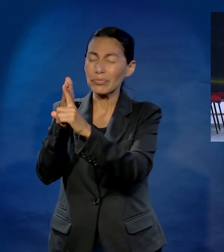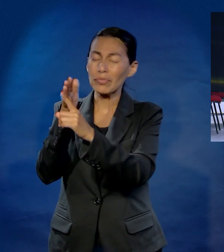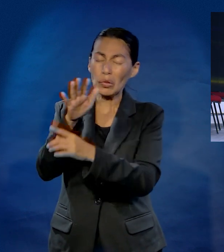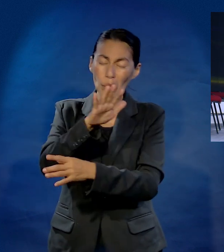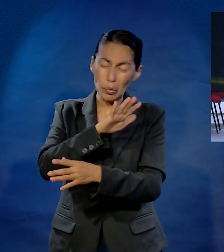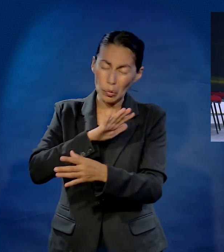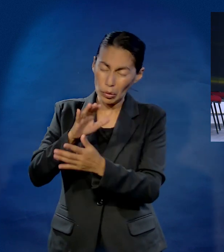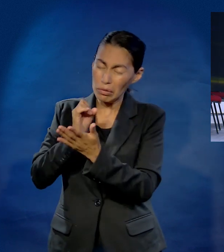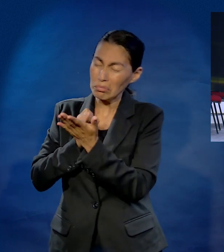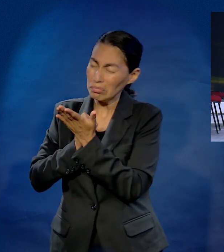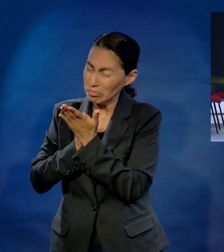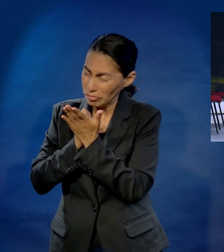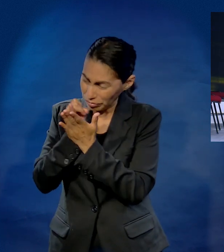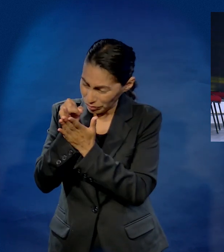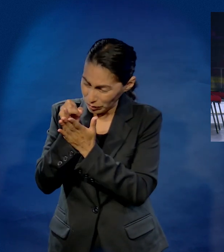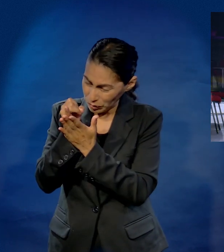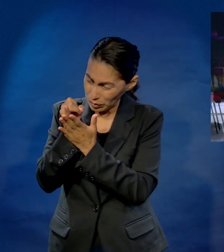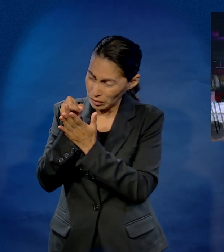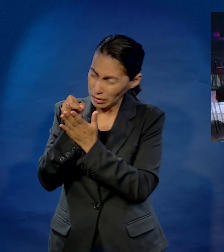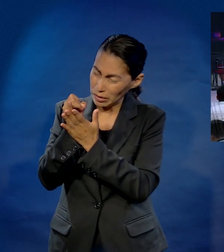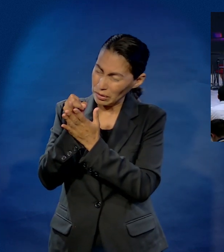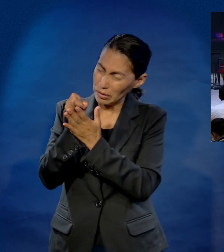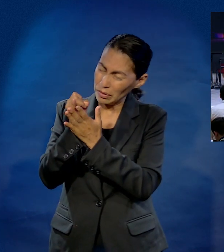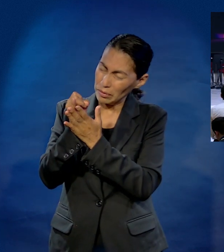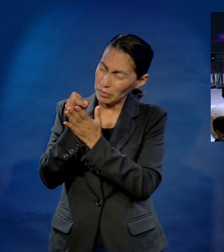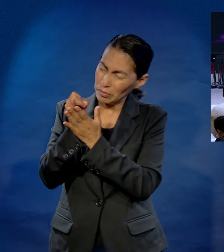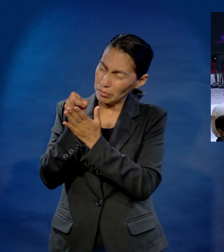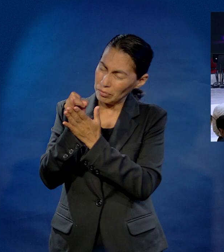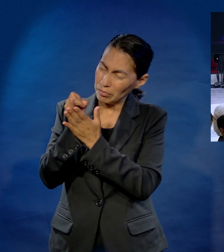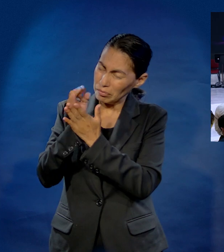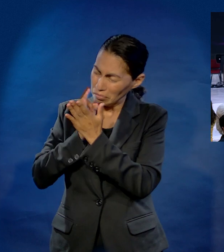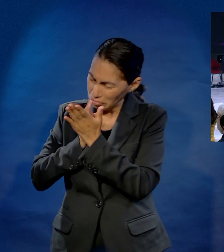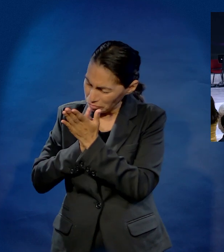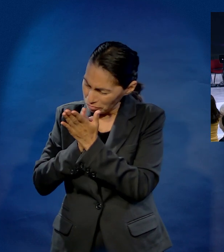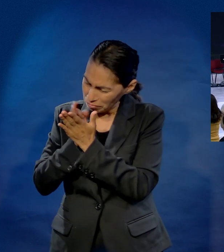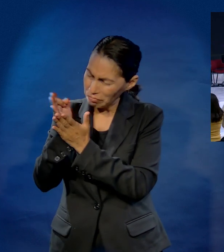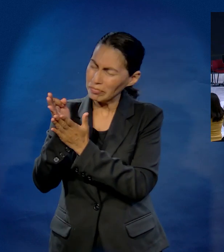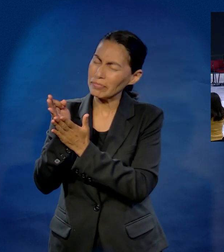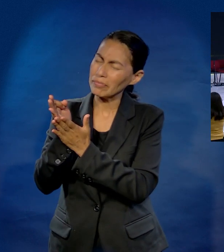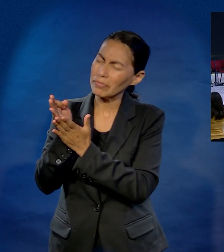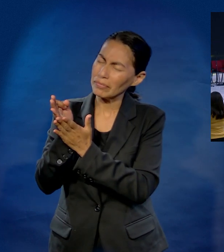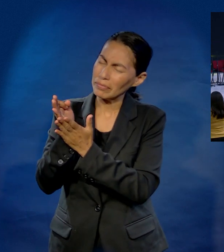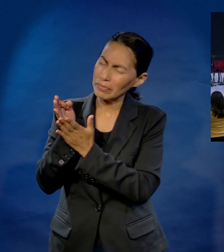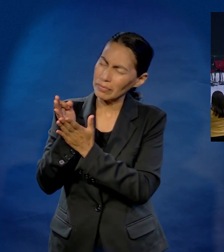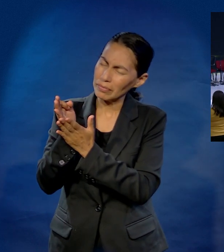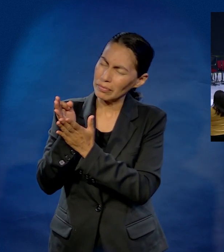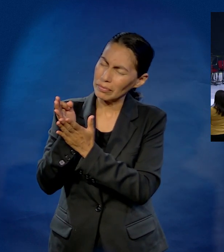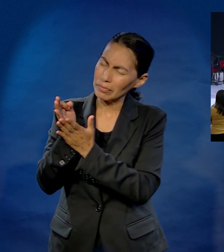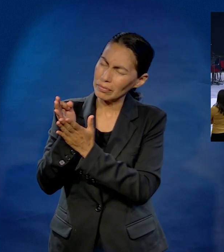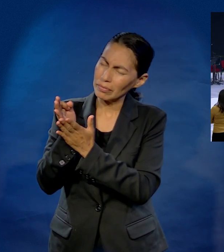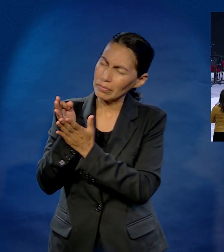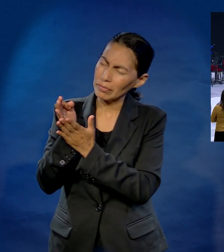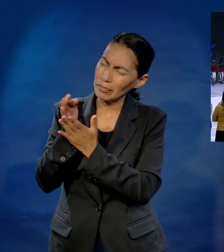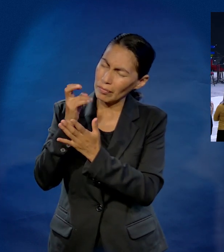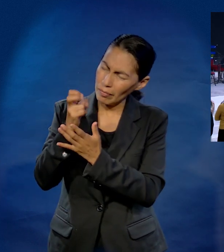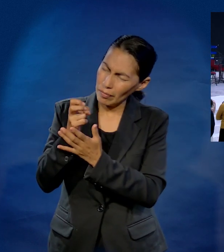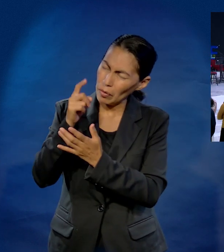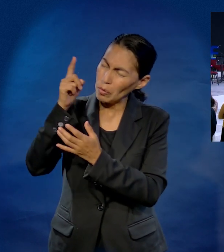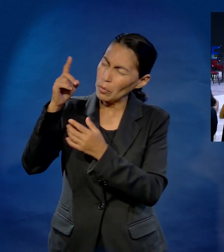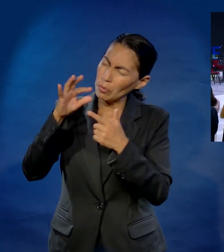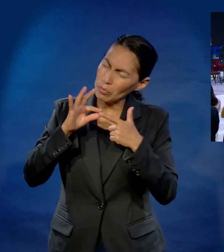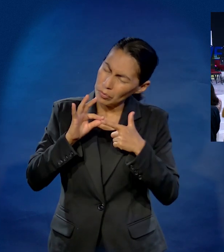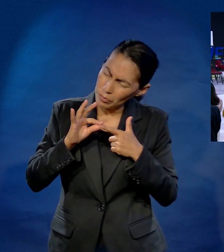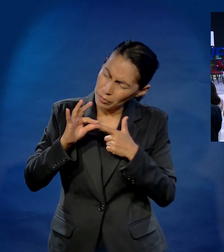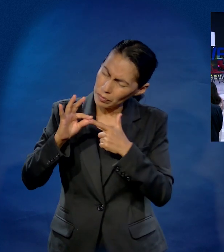Y las decisiones que debemos tomar para continuar en esa actitud puedan